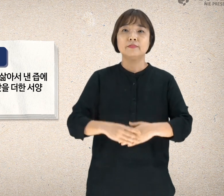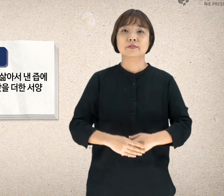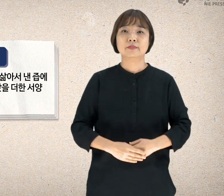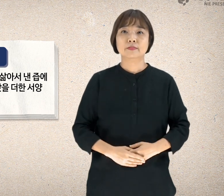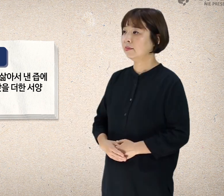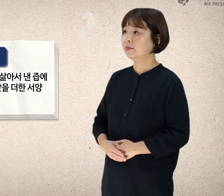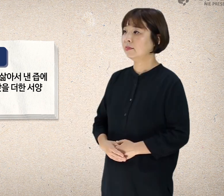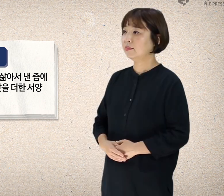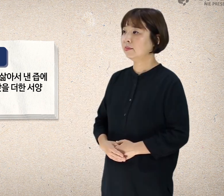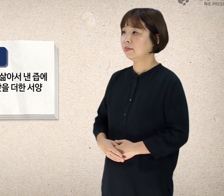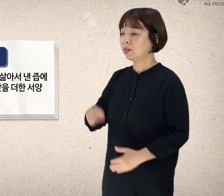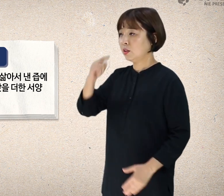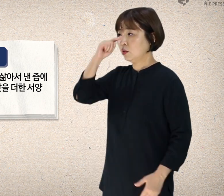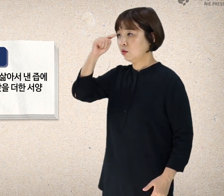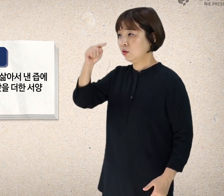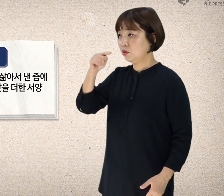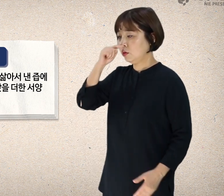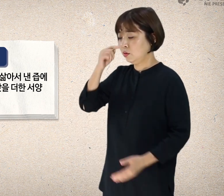한단다.